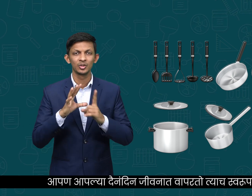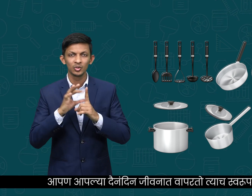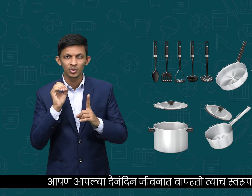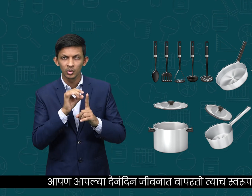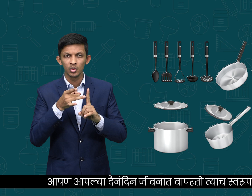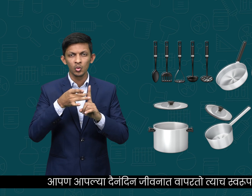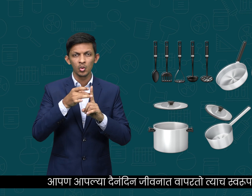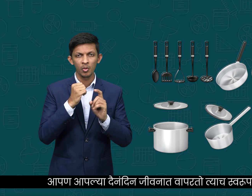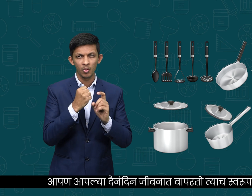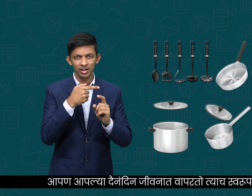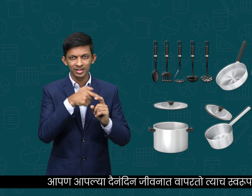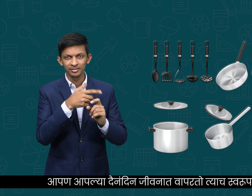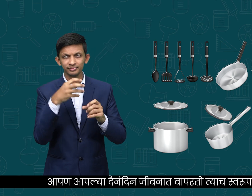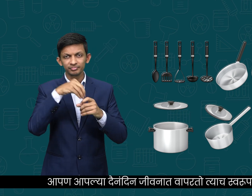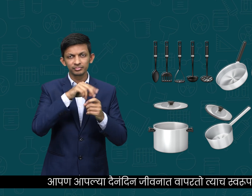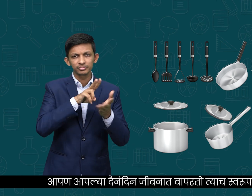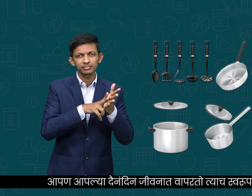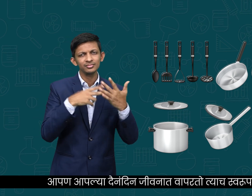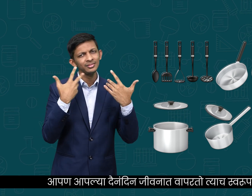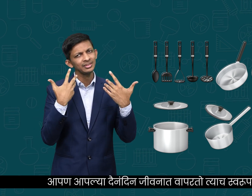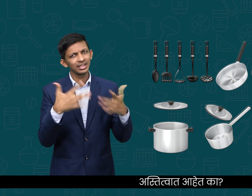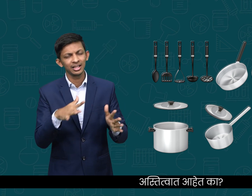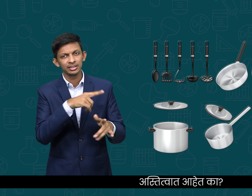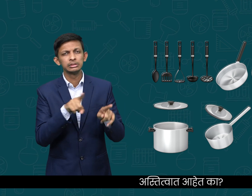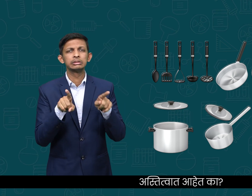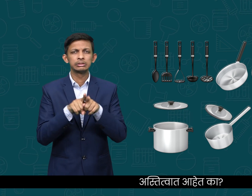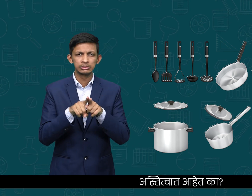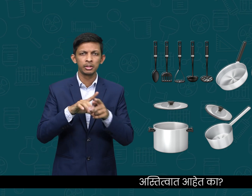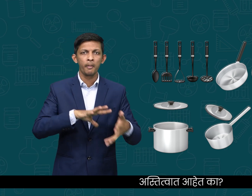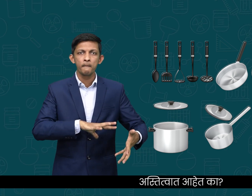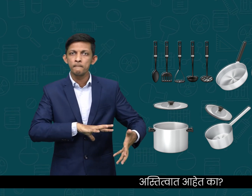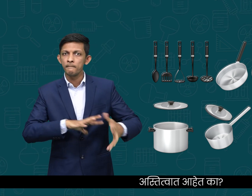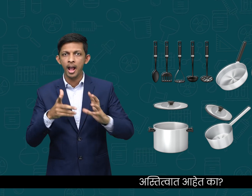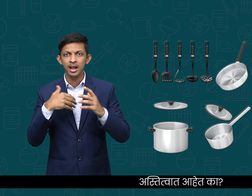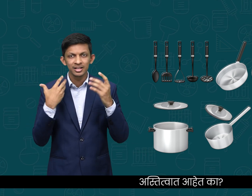आपण आपल्या दैनंदिन जीवनात वापरतो त्या स्वरूपात धातू निसर्गात अस्तित्वात आहेत का?